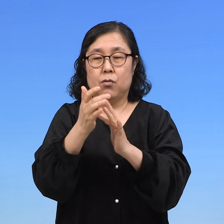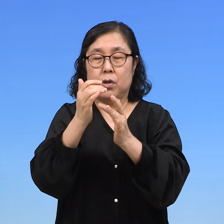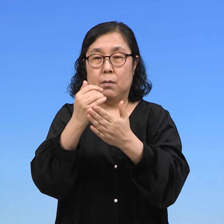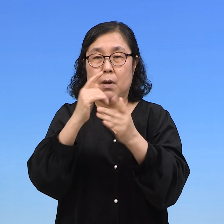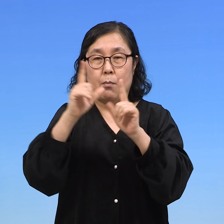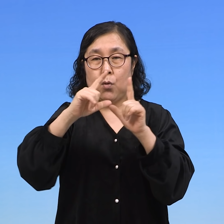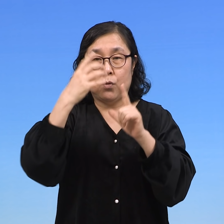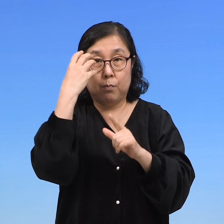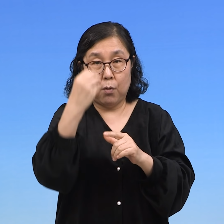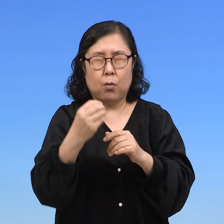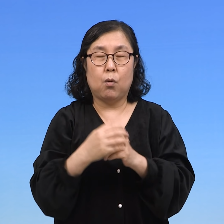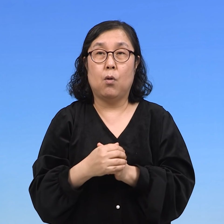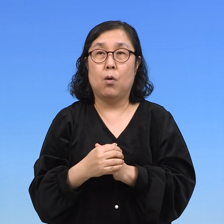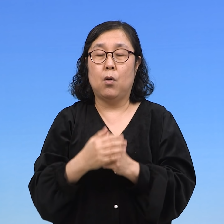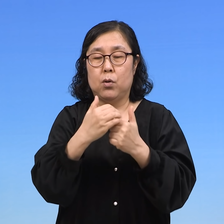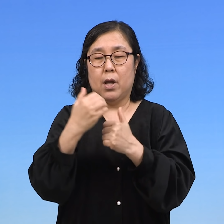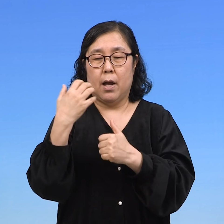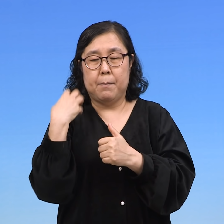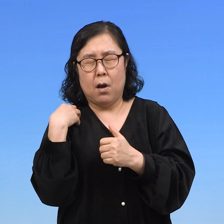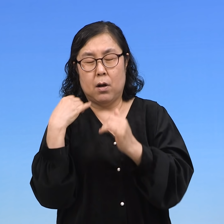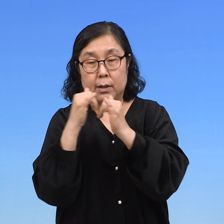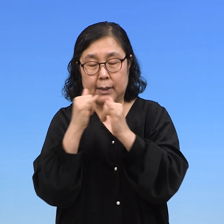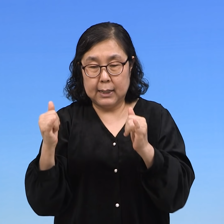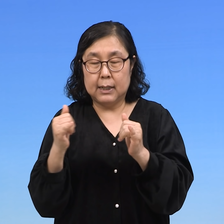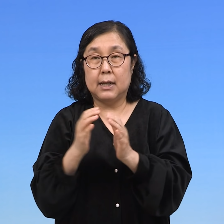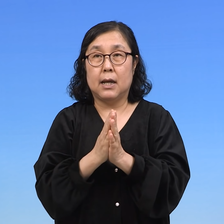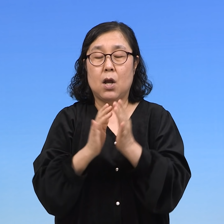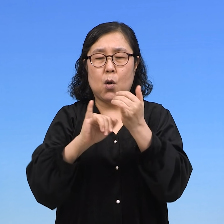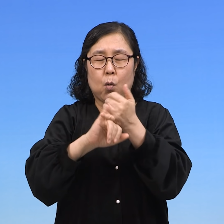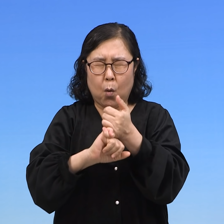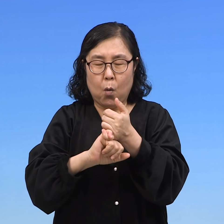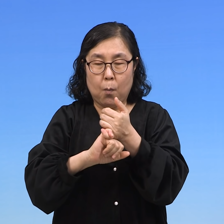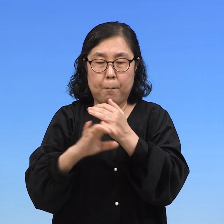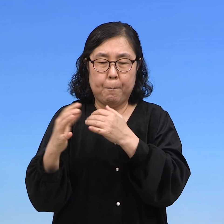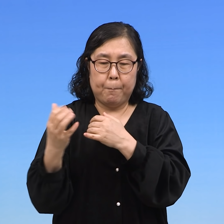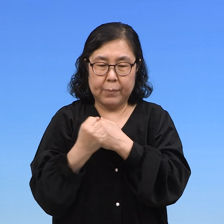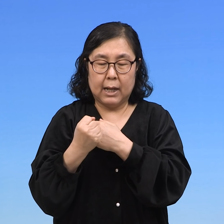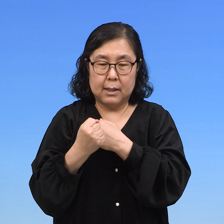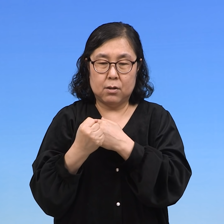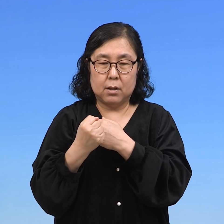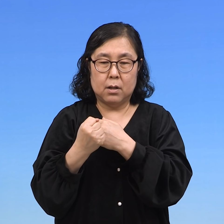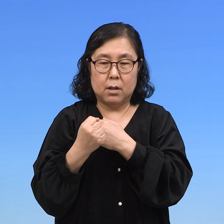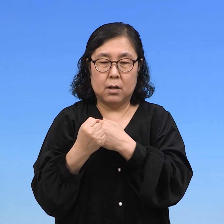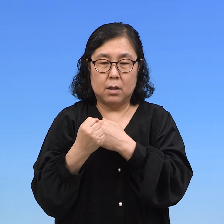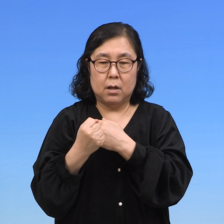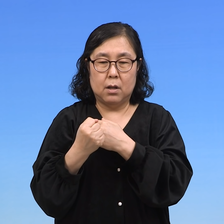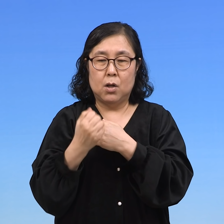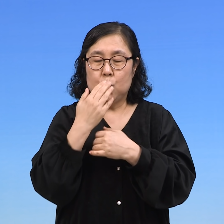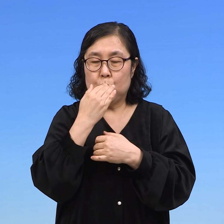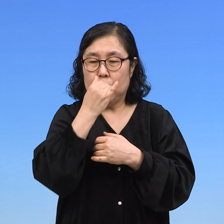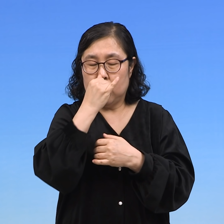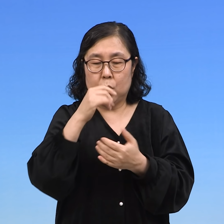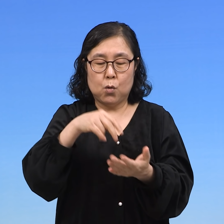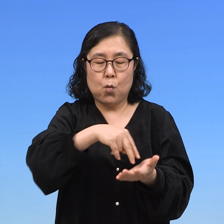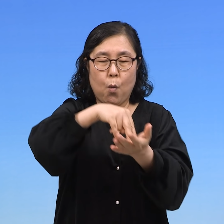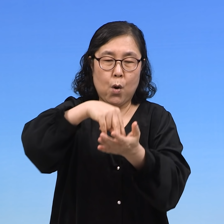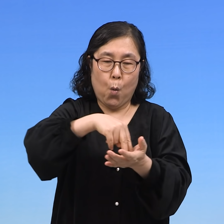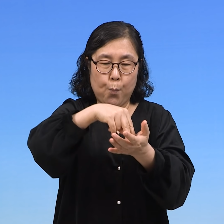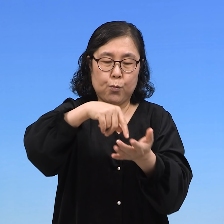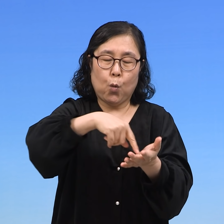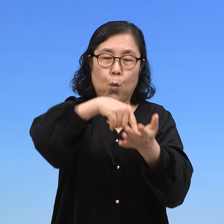이런 사명자들이 반드시 치료해야 될 고독, 외로움 이 문제가 있다는 걸 제가